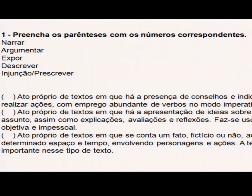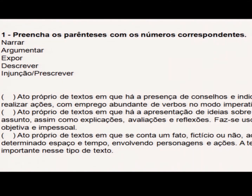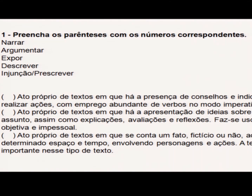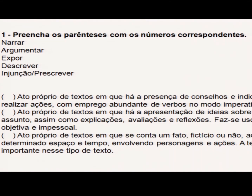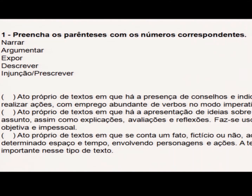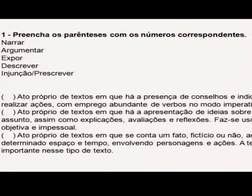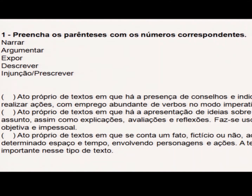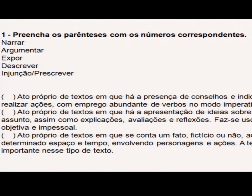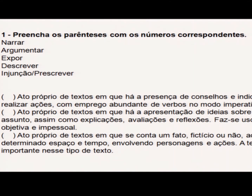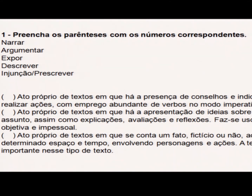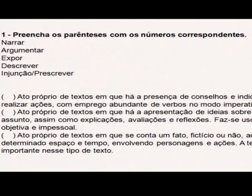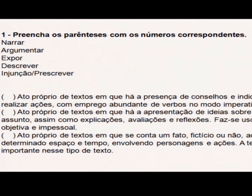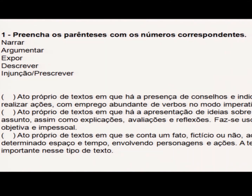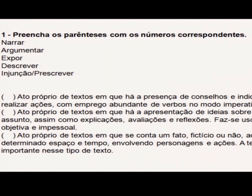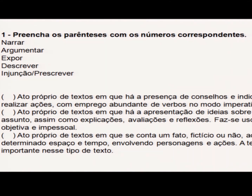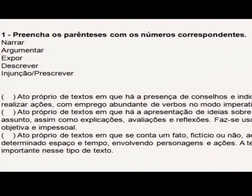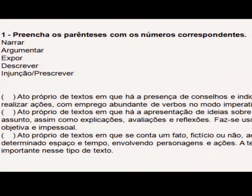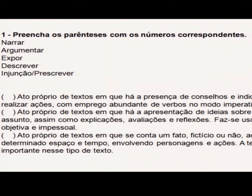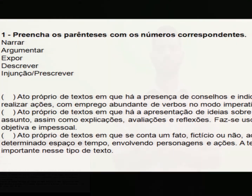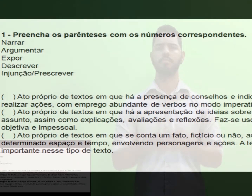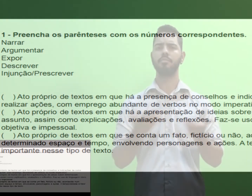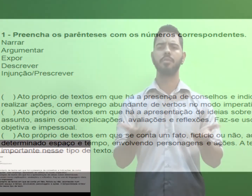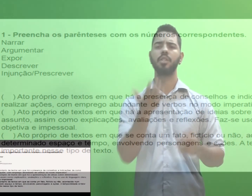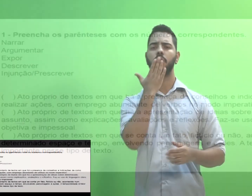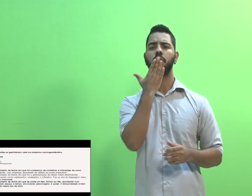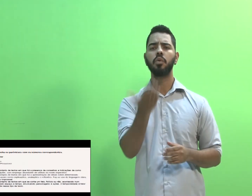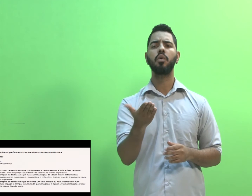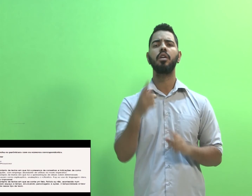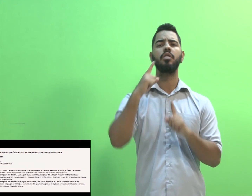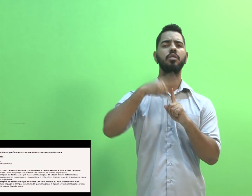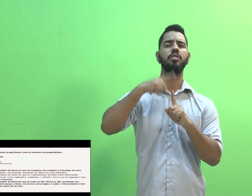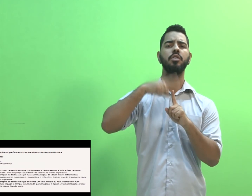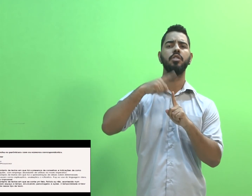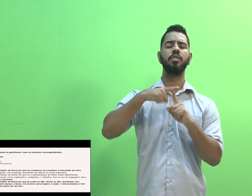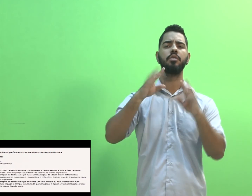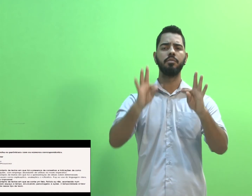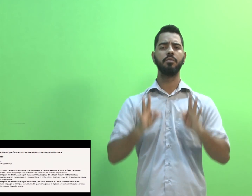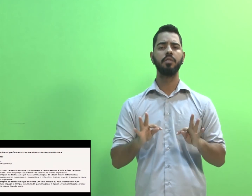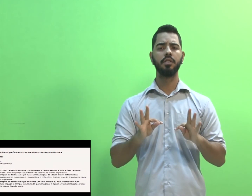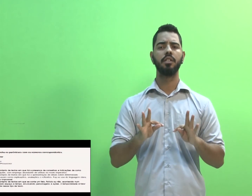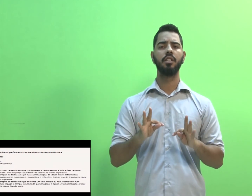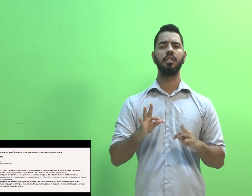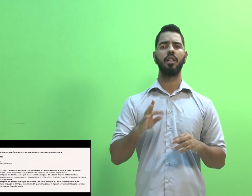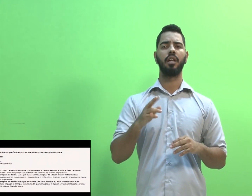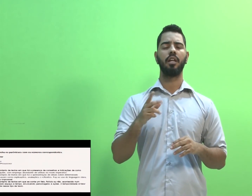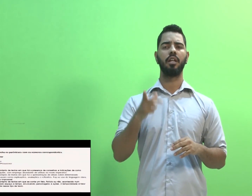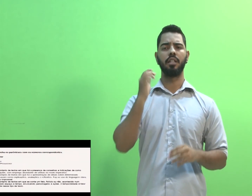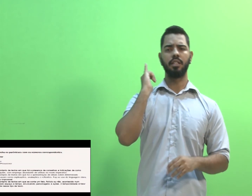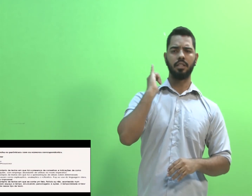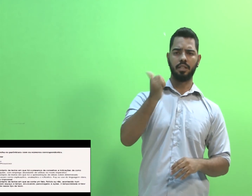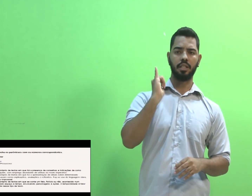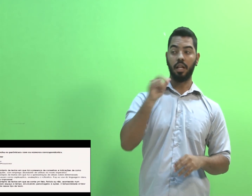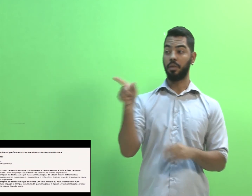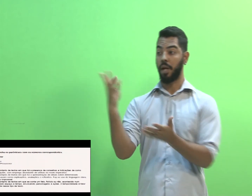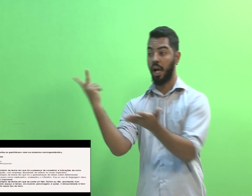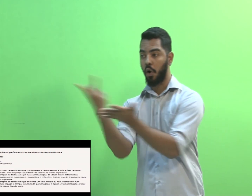Então, qual é o tipo textual que se propõe a narrar um fato ocorrido? Número 1,